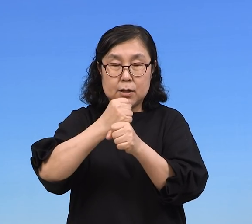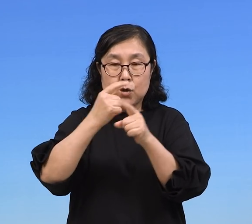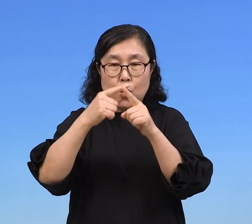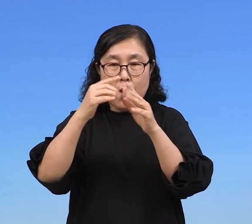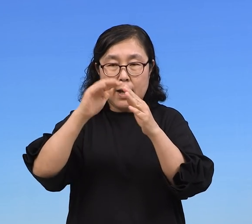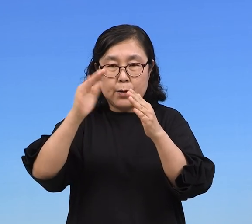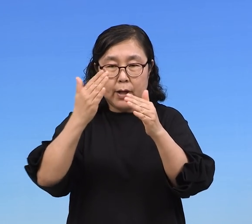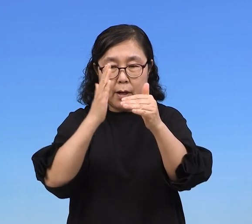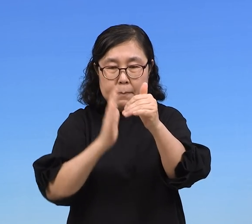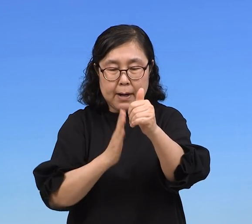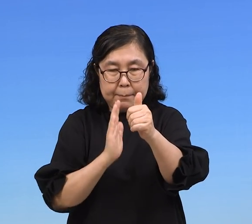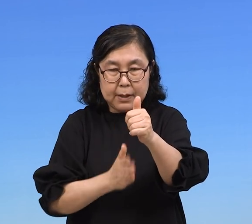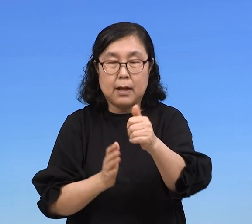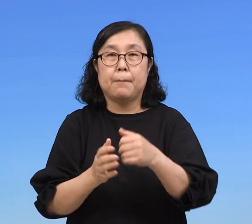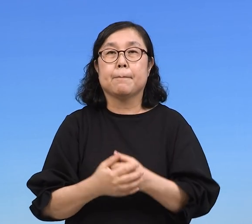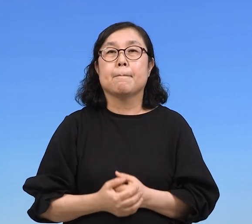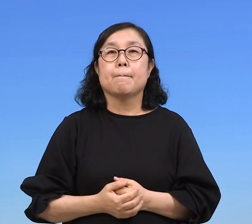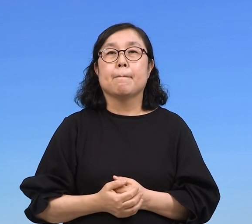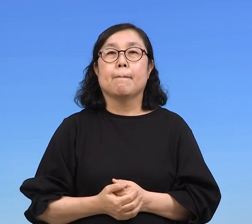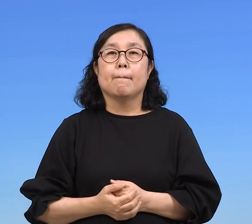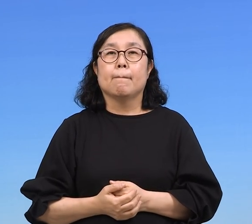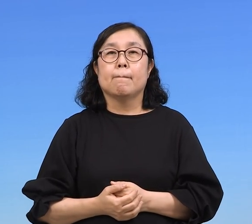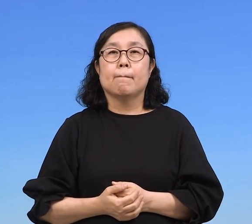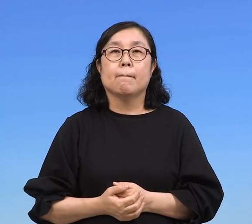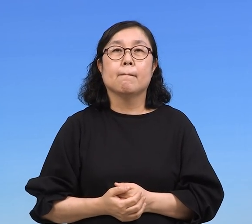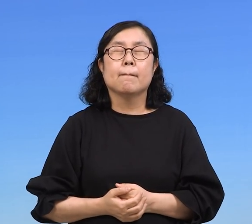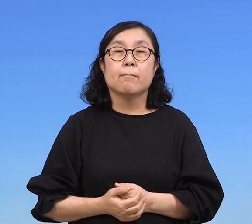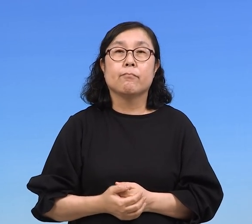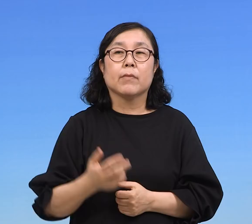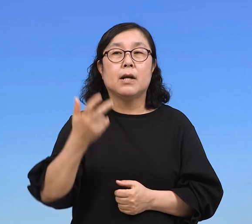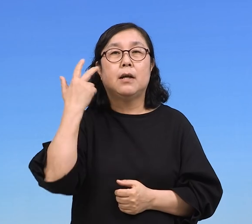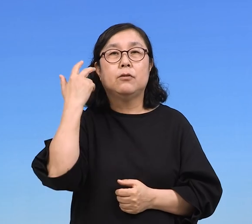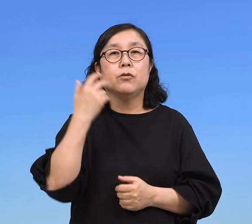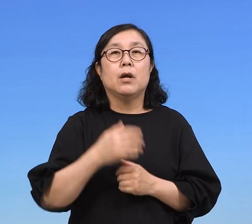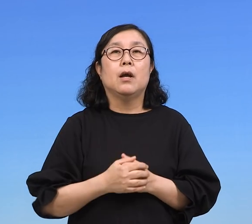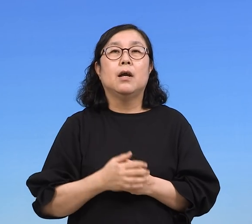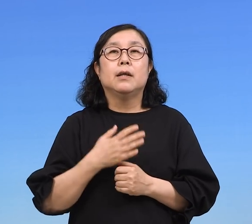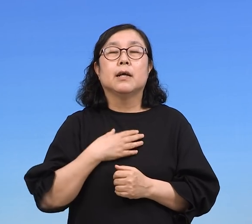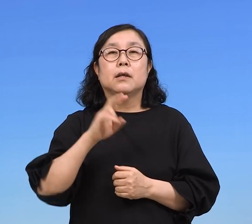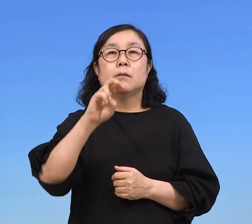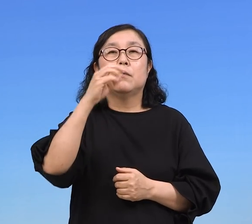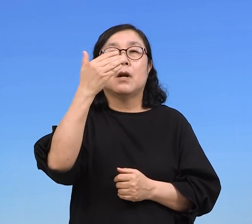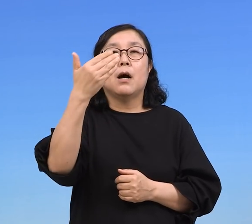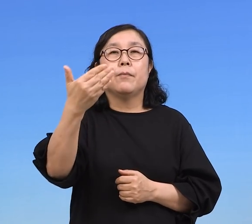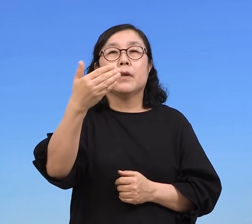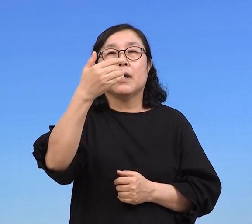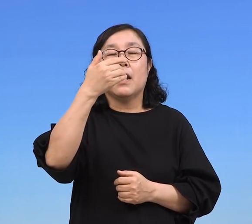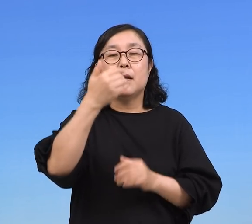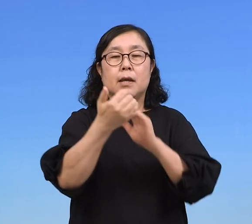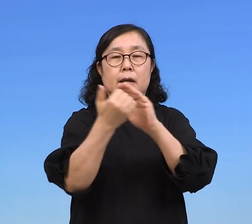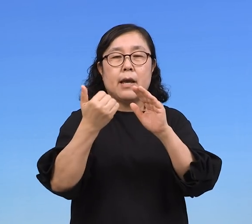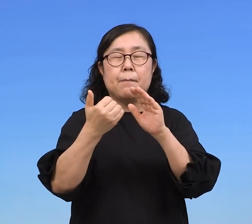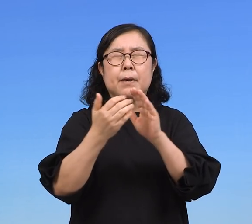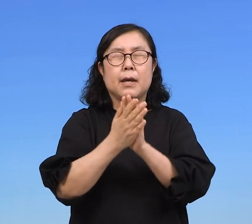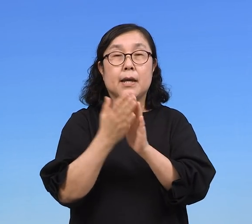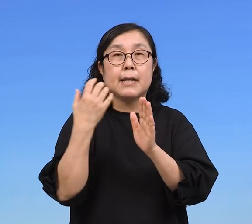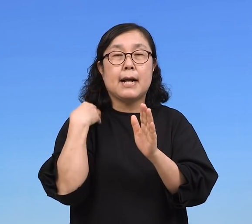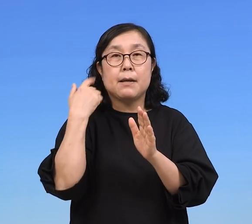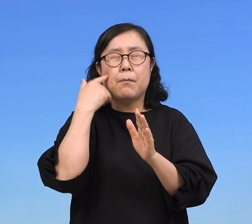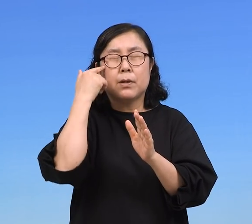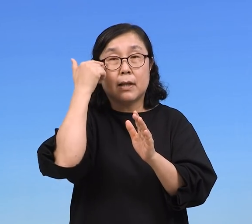그런 교회가 되기를 바랍니다. 지난주에 제가 29교회 예비